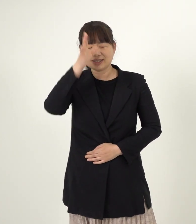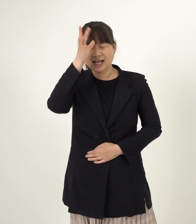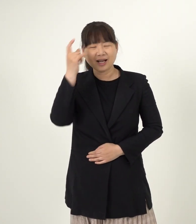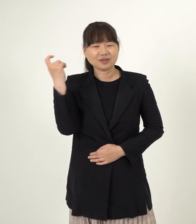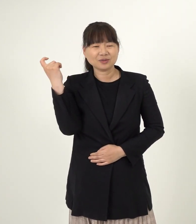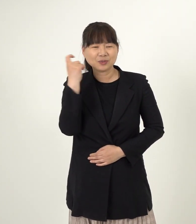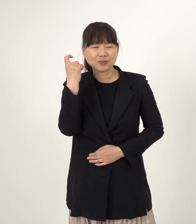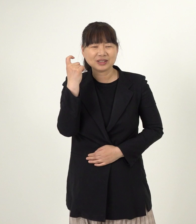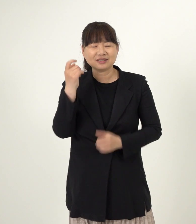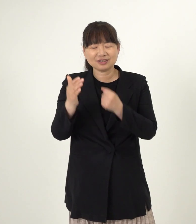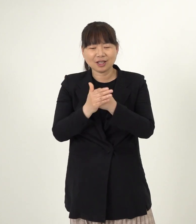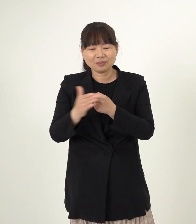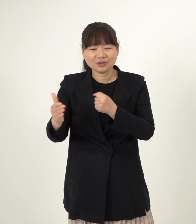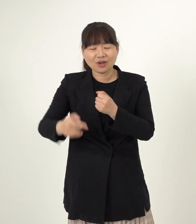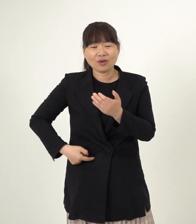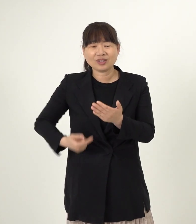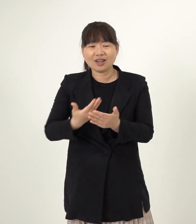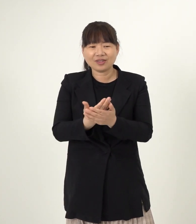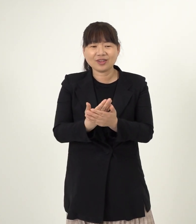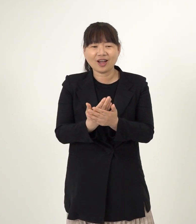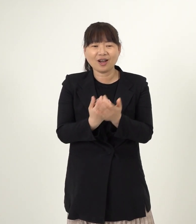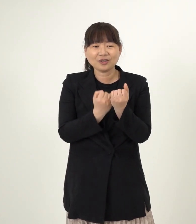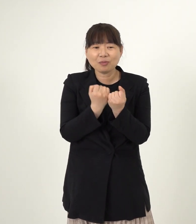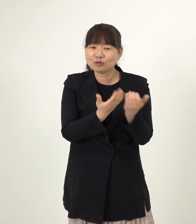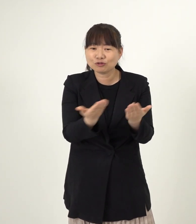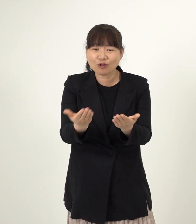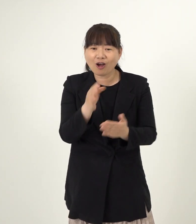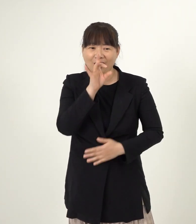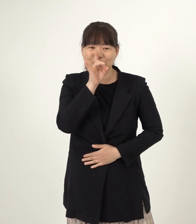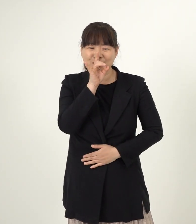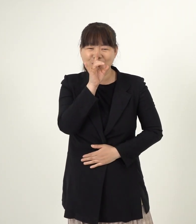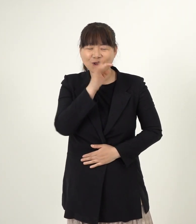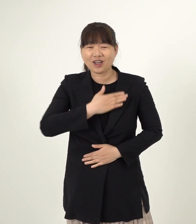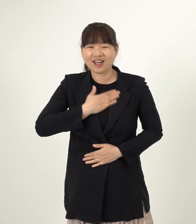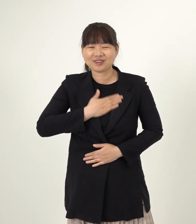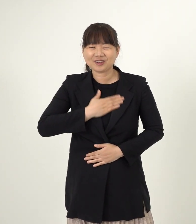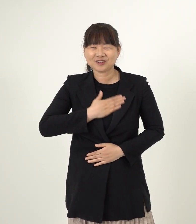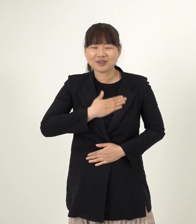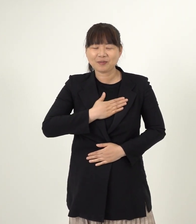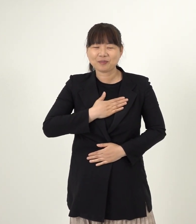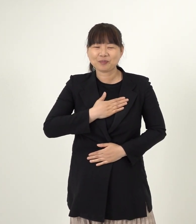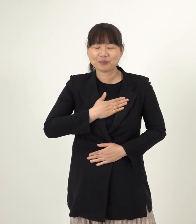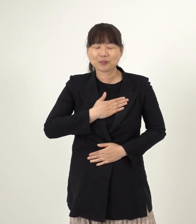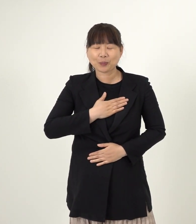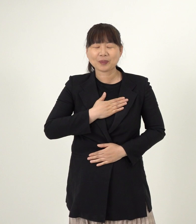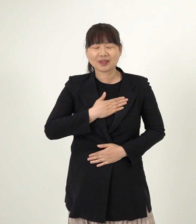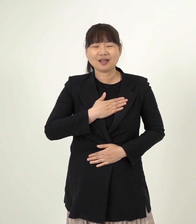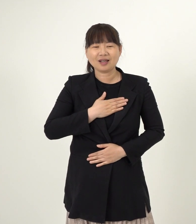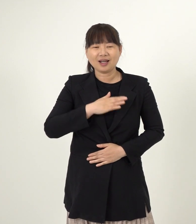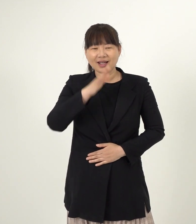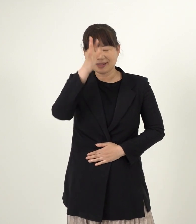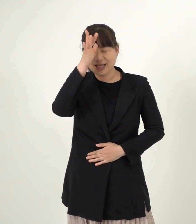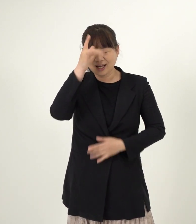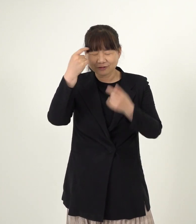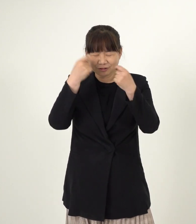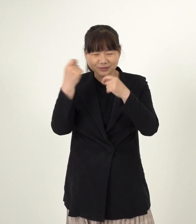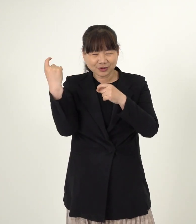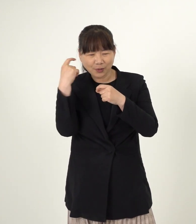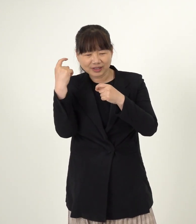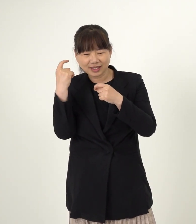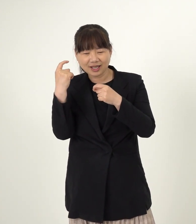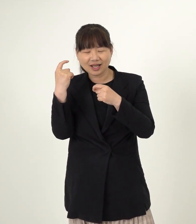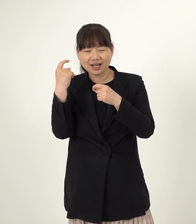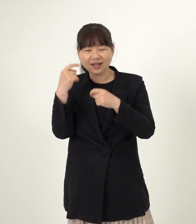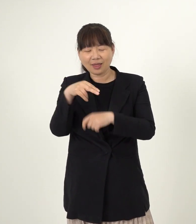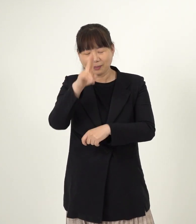때문에 회개했다. 이렇게 끌고 가면 안 돼요. 그때 닭이 운 거지 닭소리 듣고 회개한 게